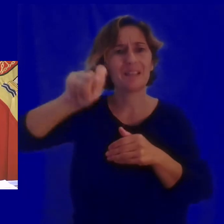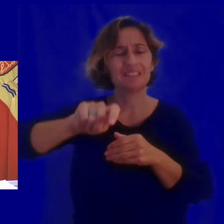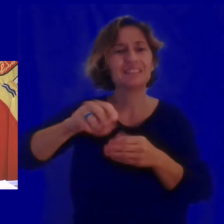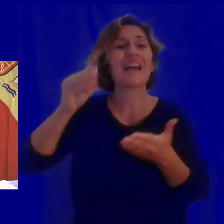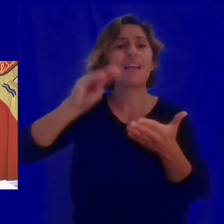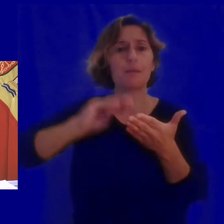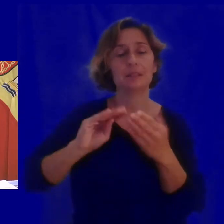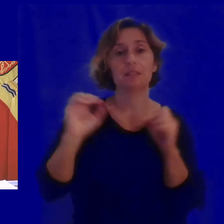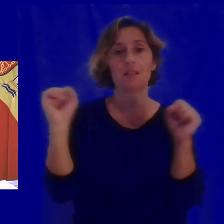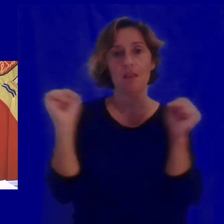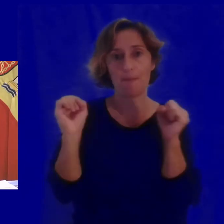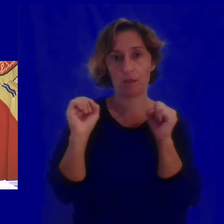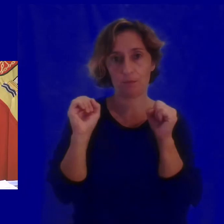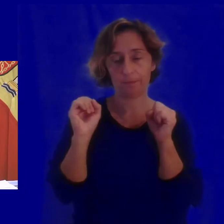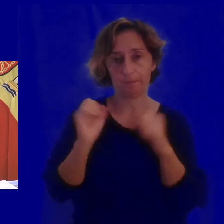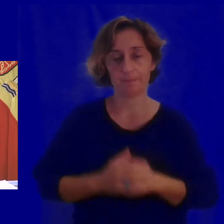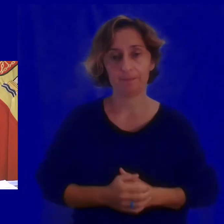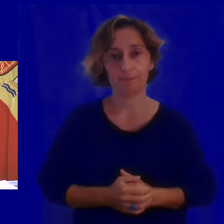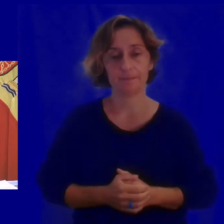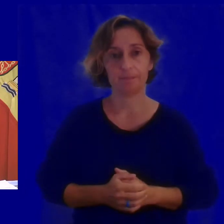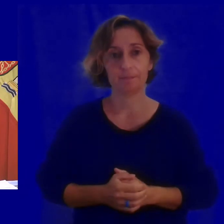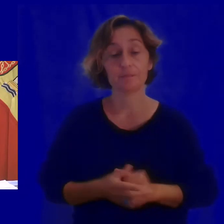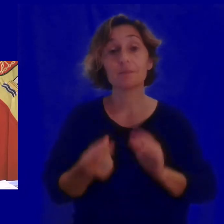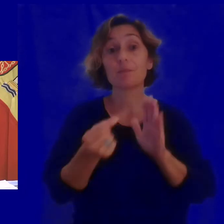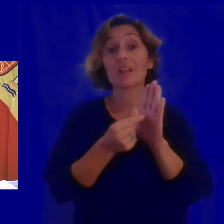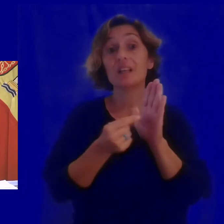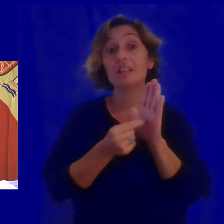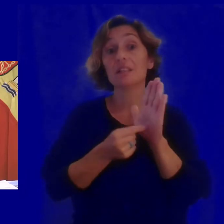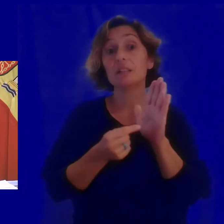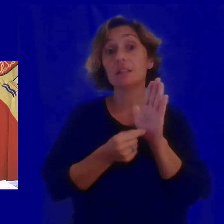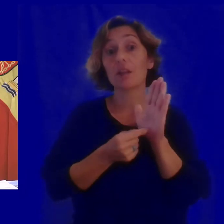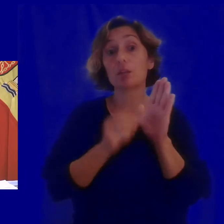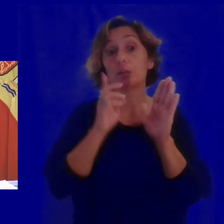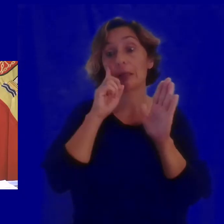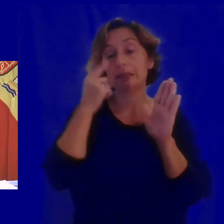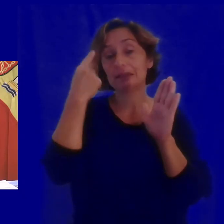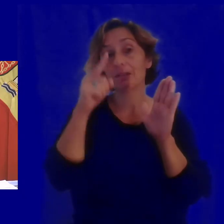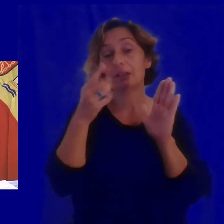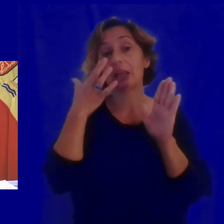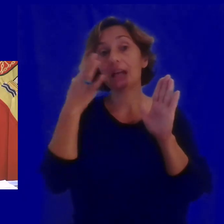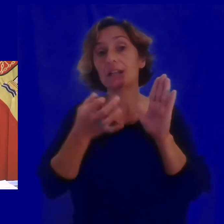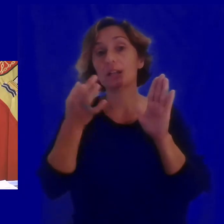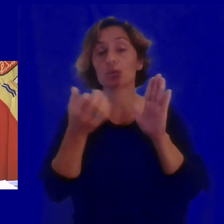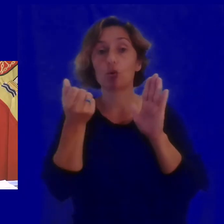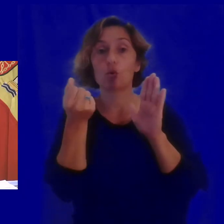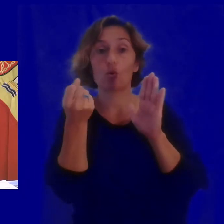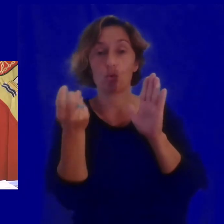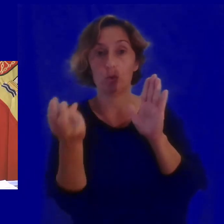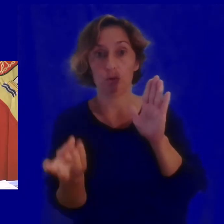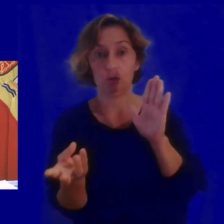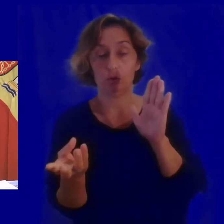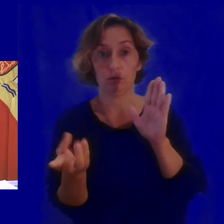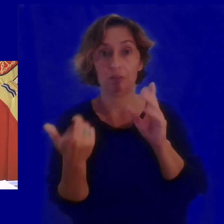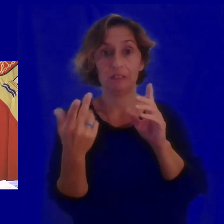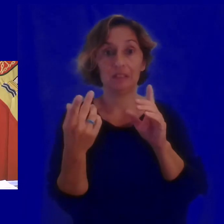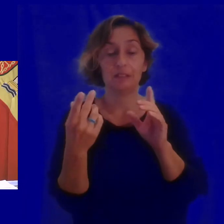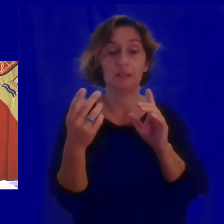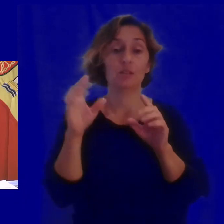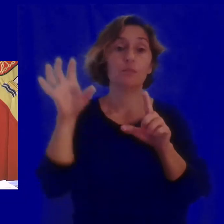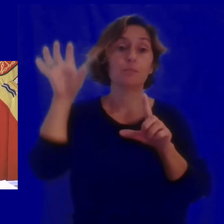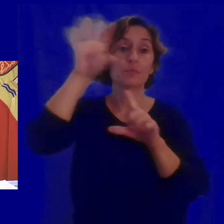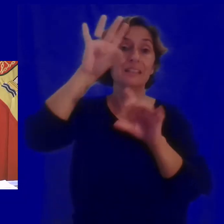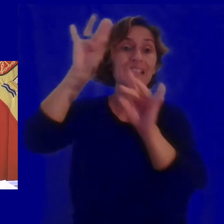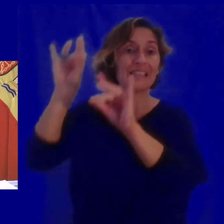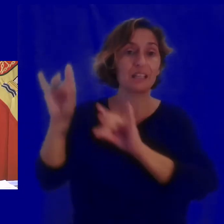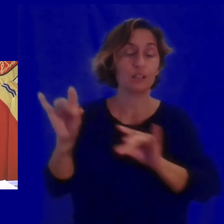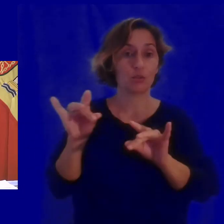¿no? Estos son los indicadores para la valoración del riesgo del acuerdo interterritorial a nivel